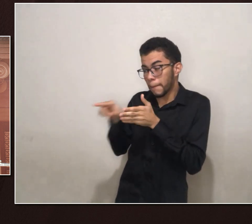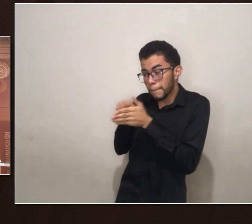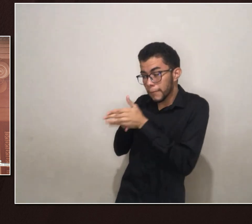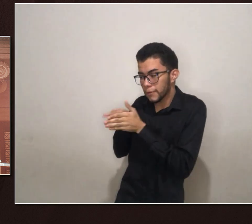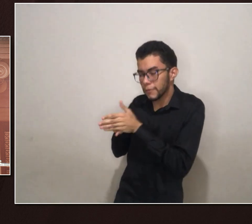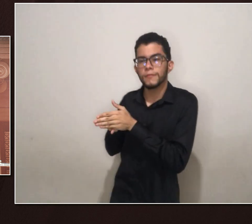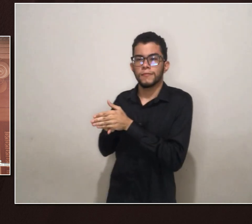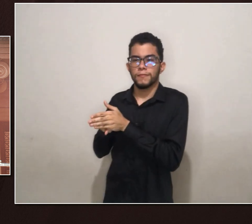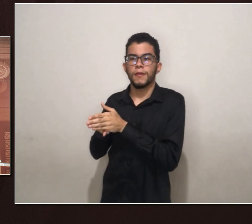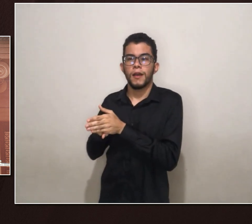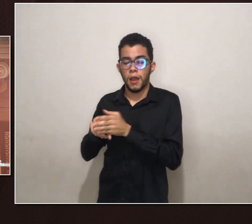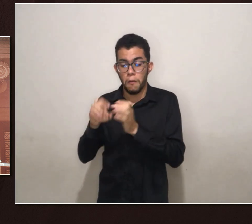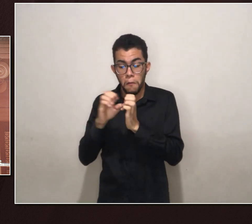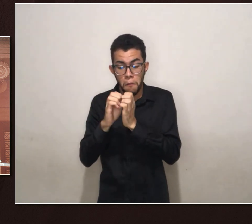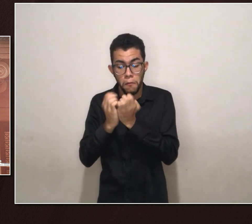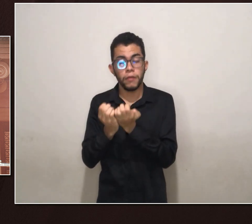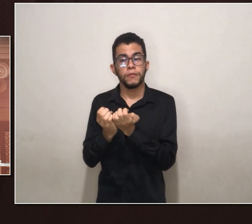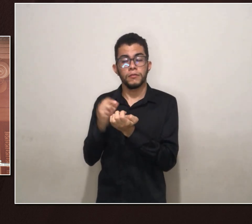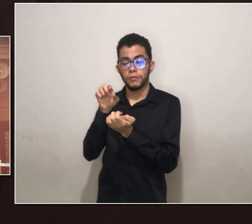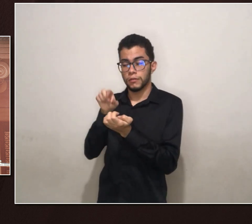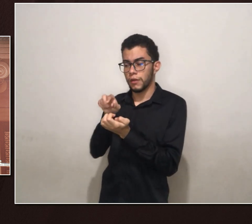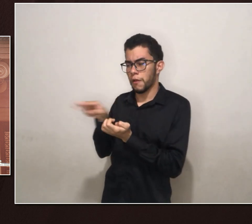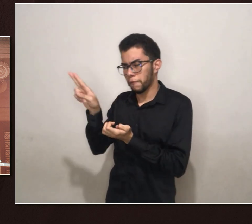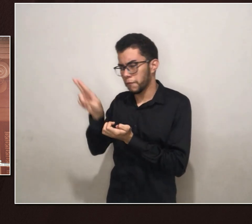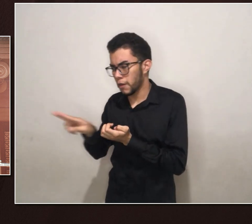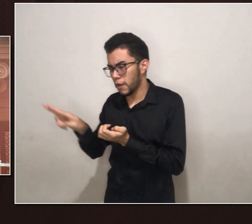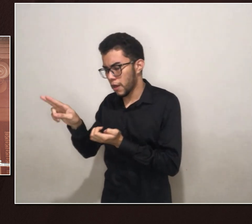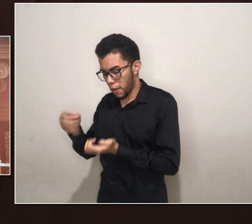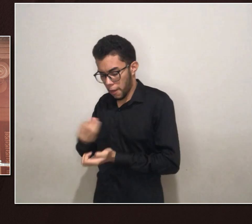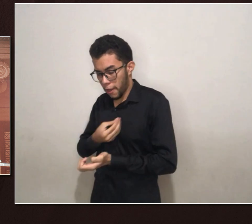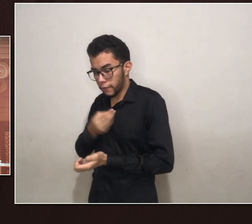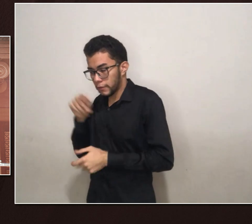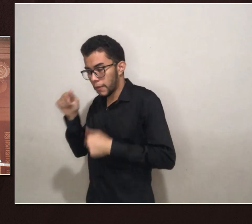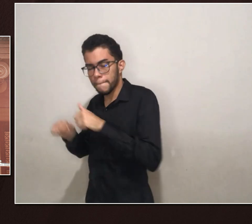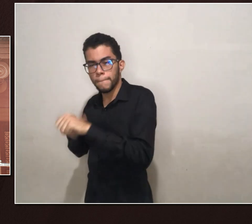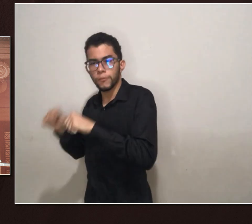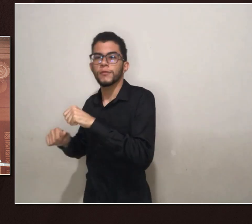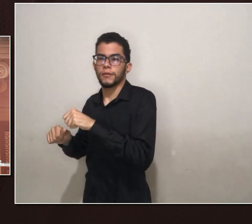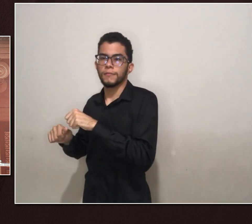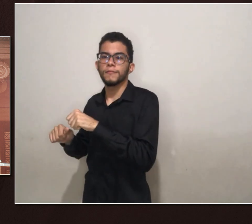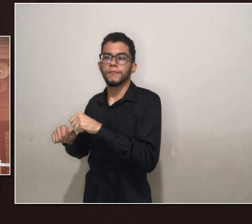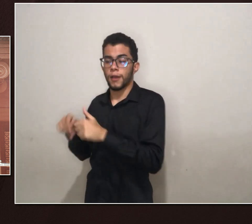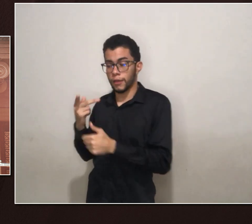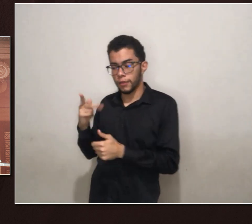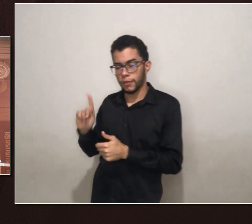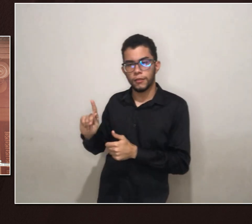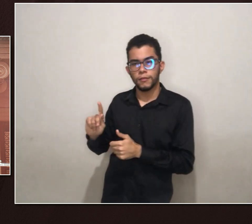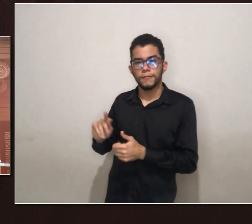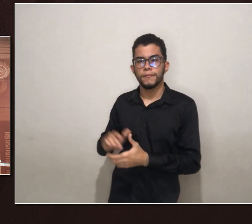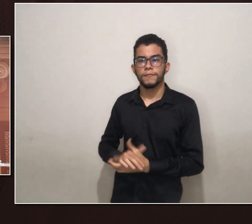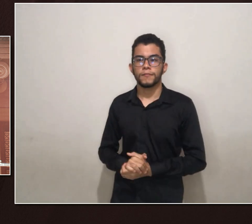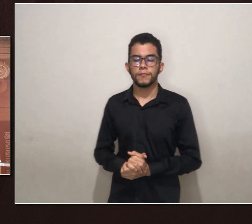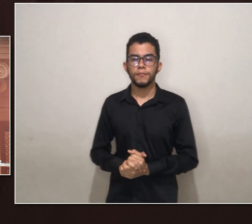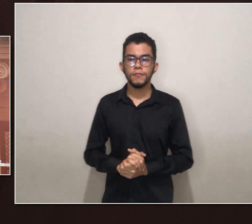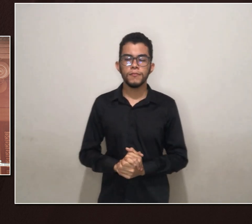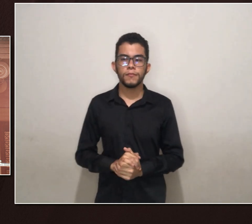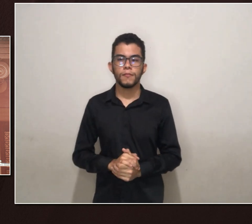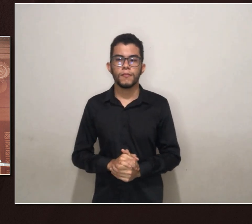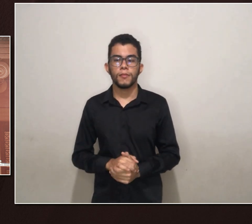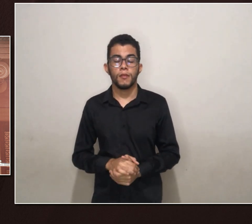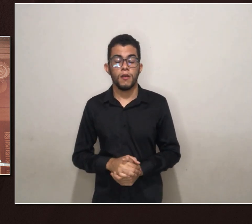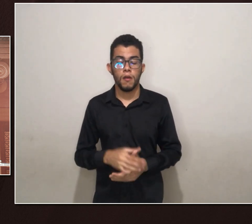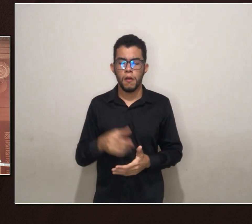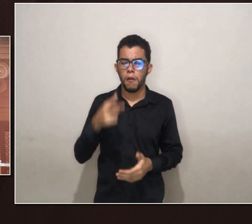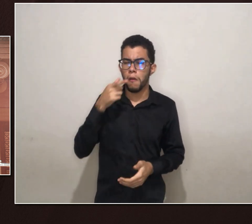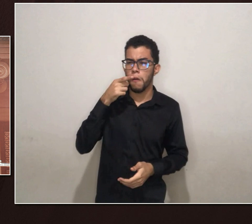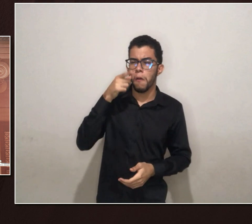E ontem, graças a Deus, nós tivemos 170, 80 igrejas participantes,